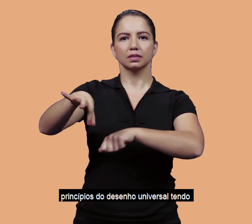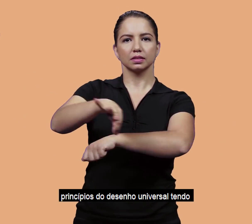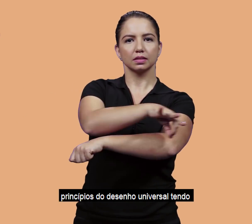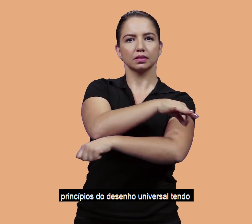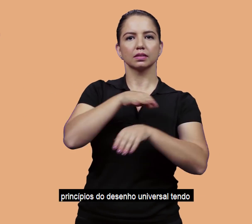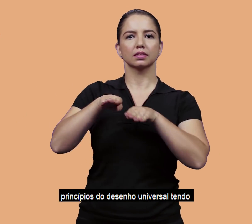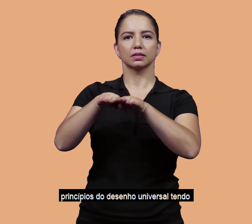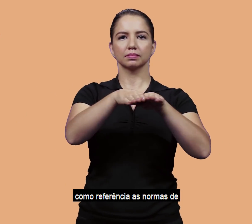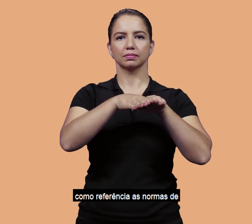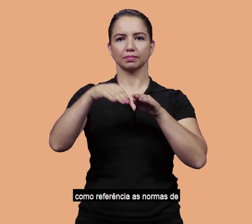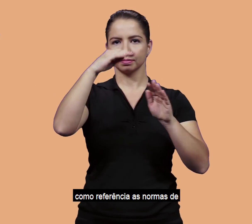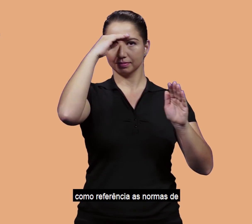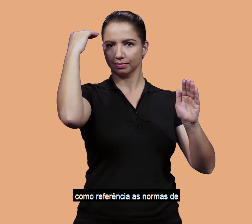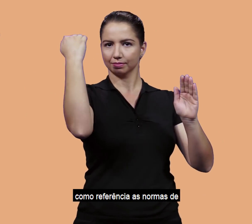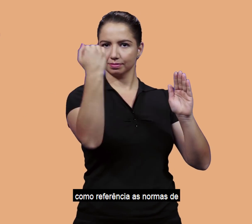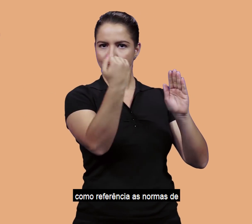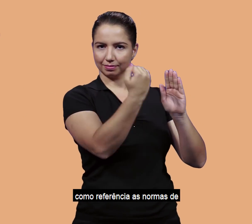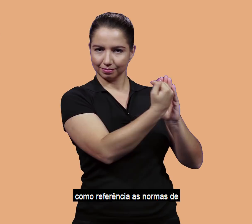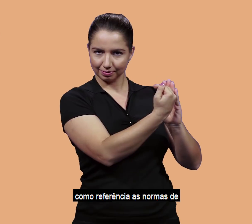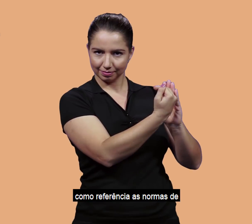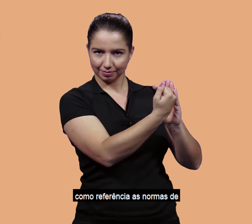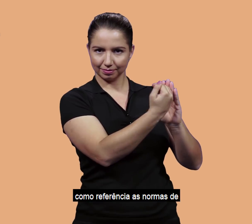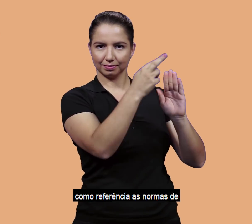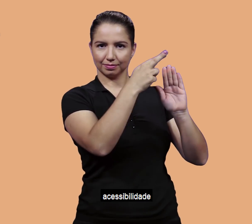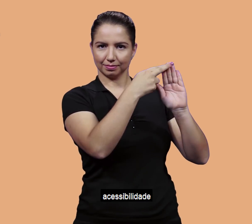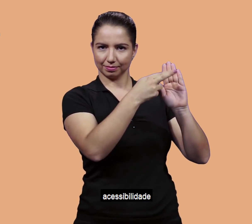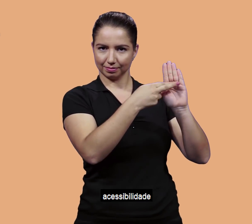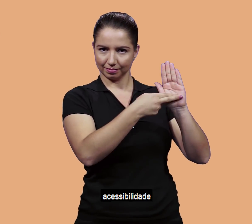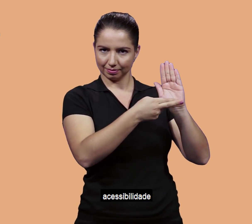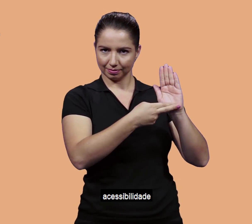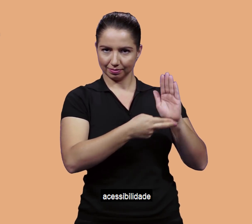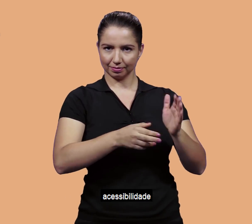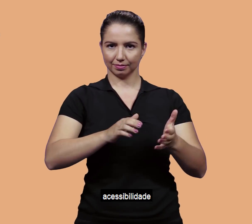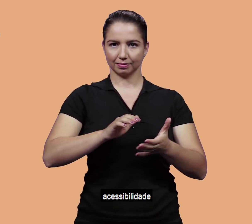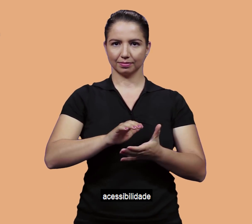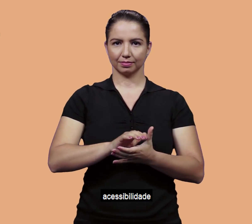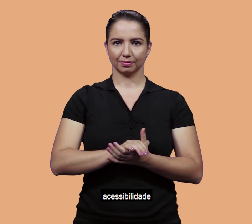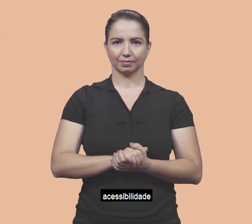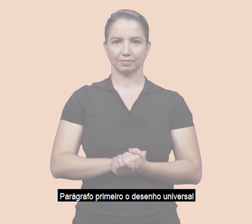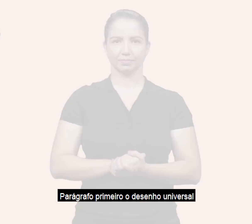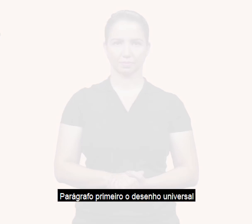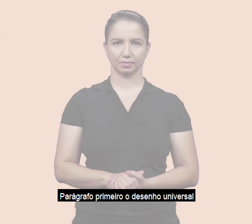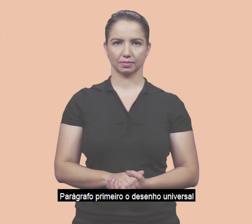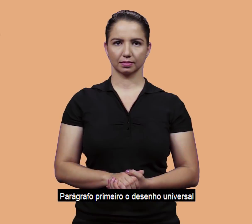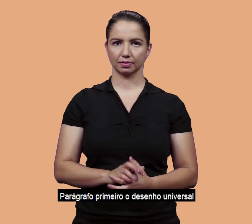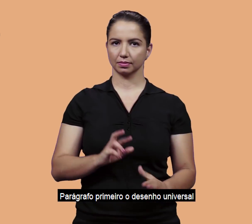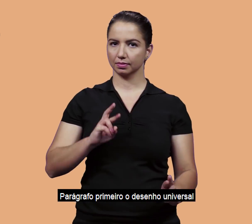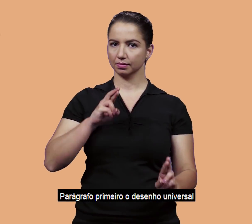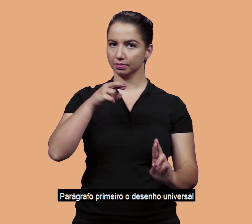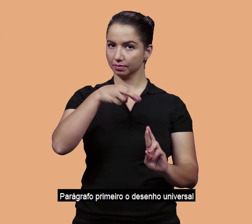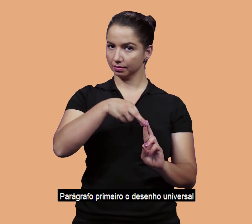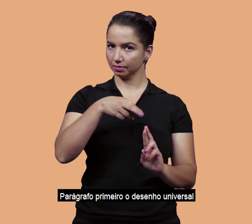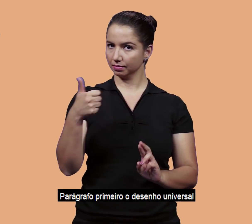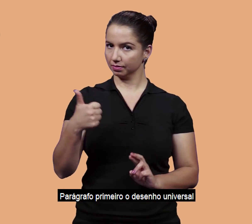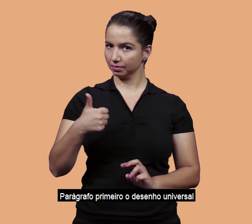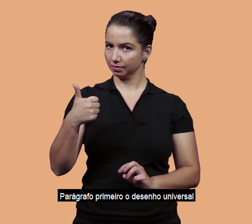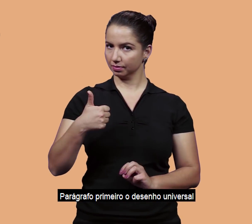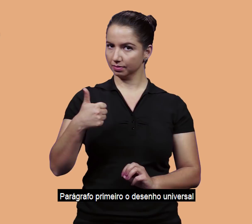tendo como referência as normas de acessibilidade parágrafo primeiro o desenho universal